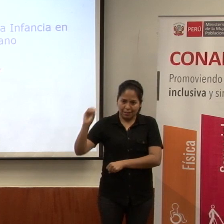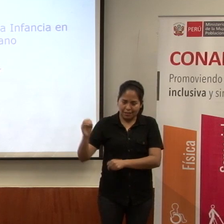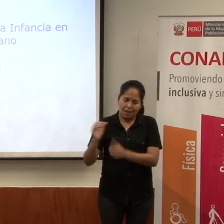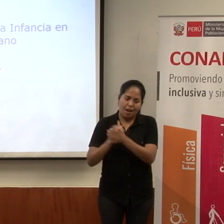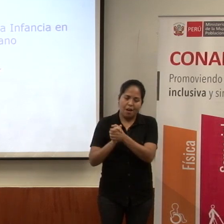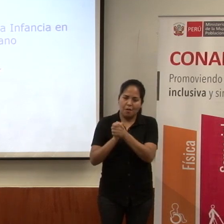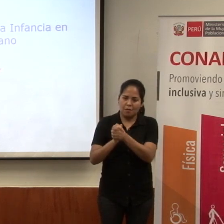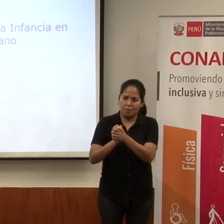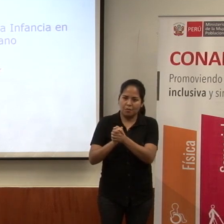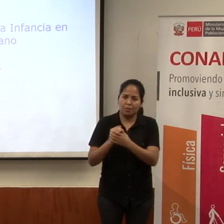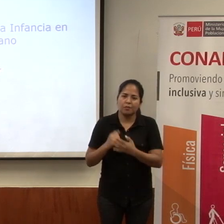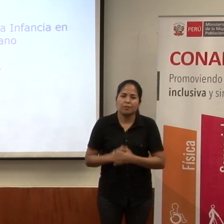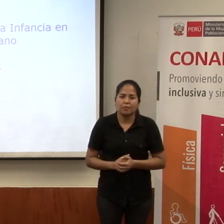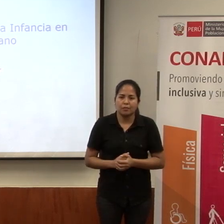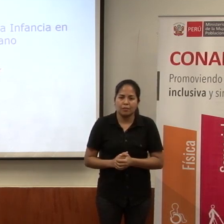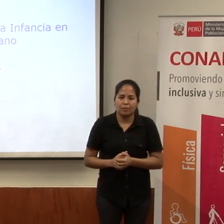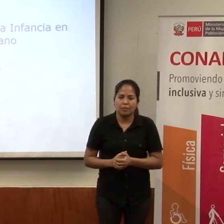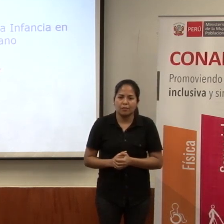me dio algunas